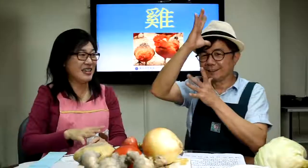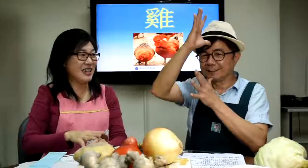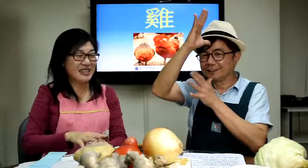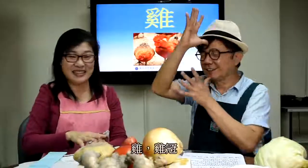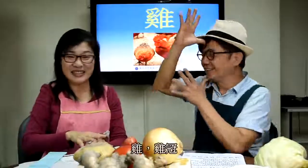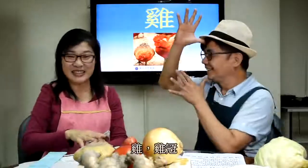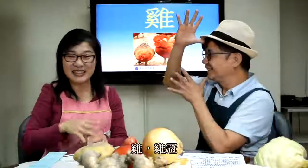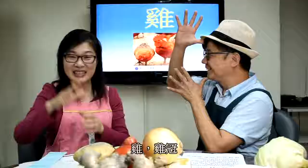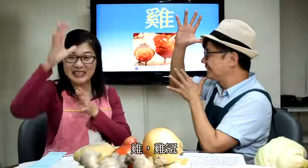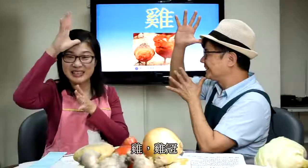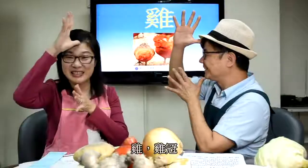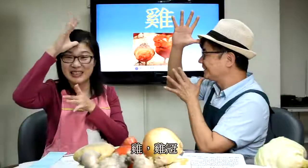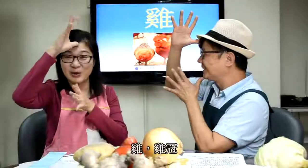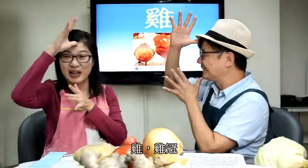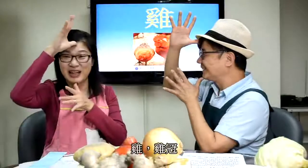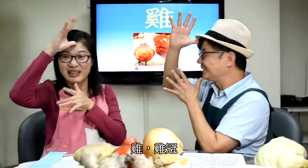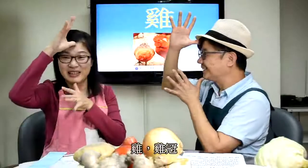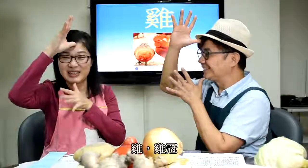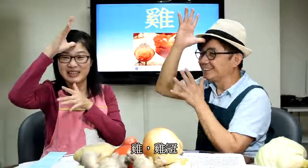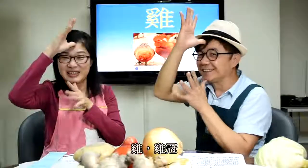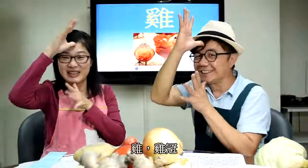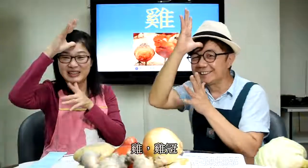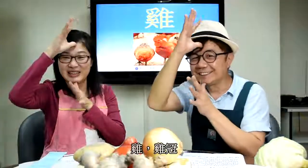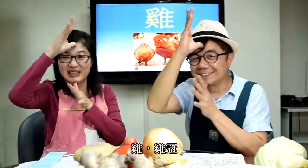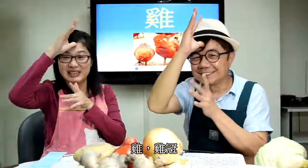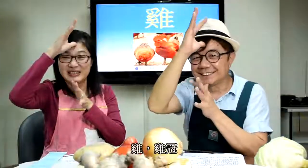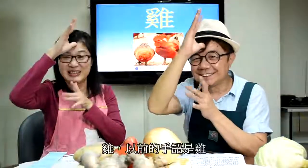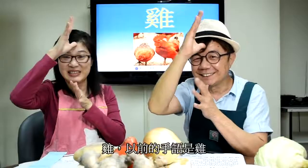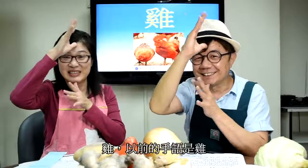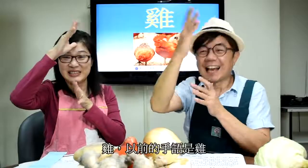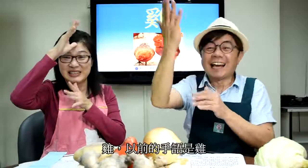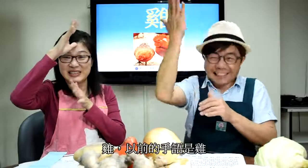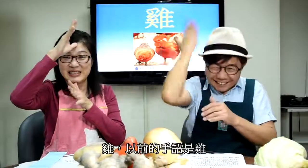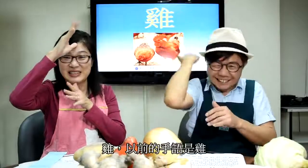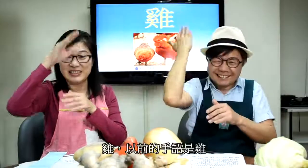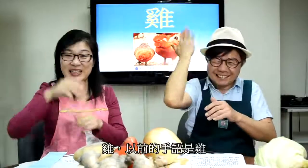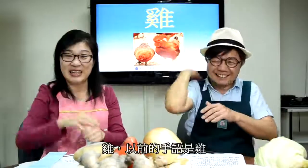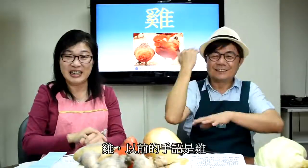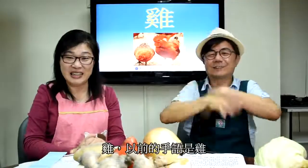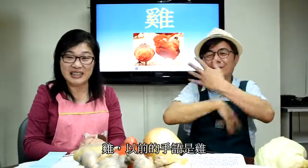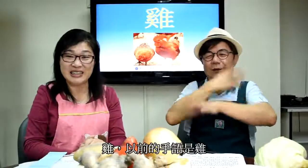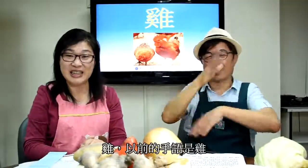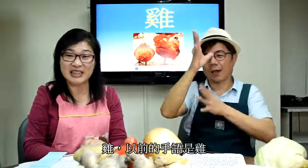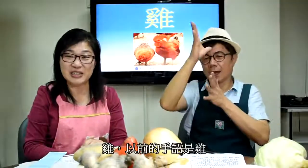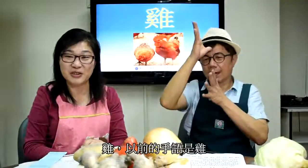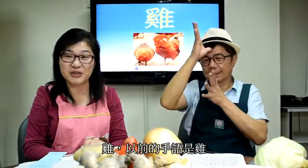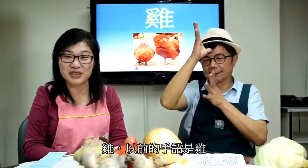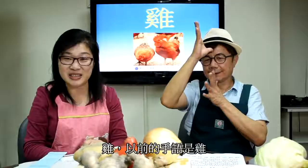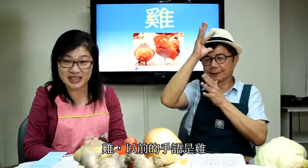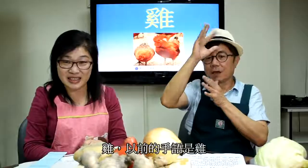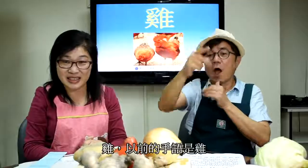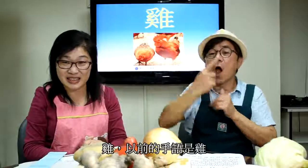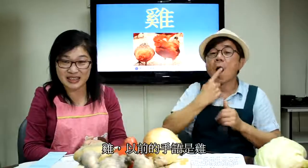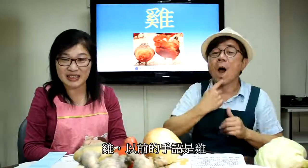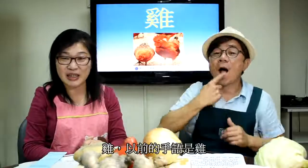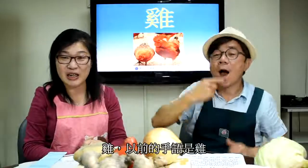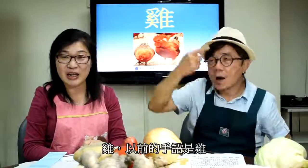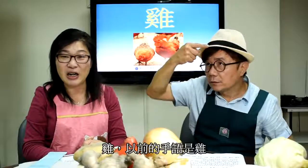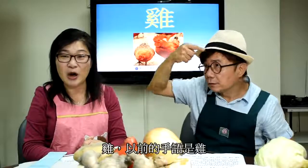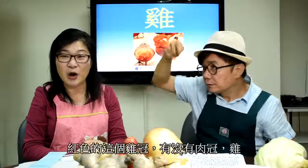鸡，鸡冠，鸡，以前的手语是鸡，红色